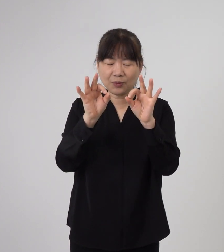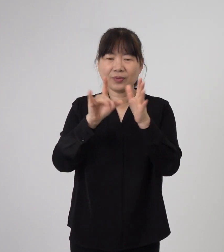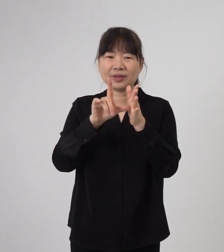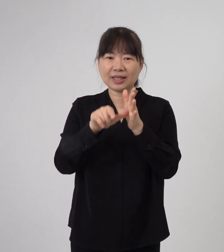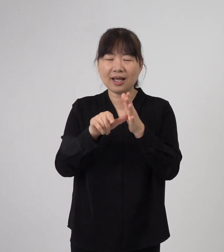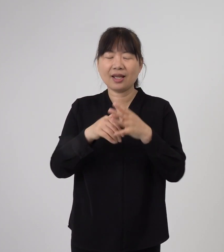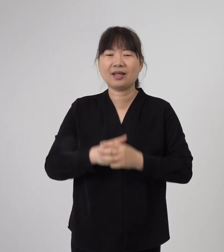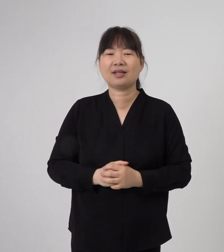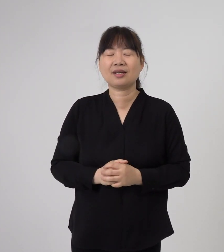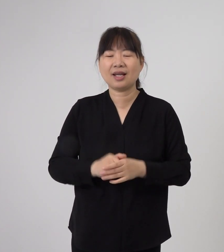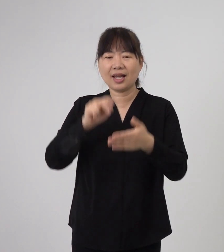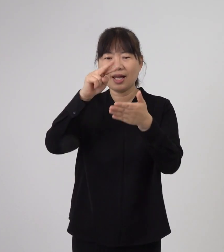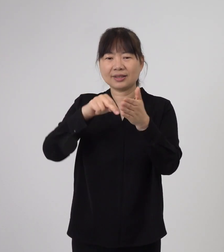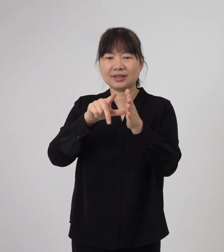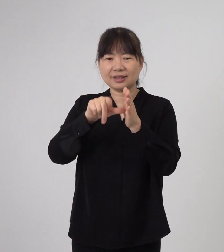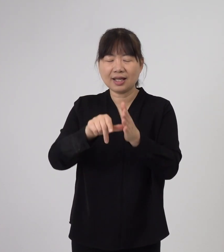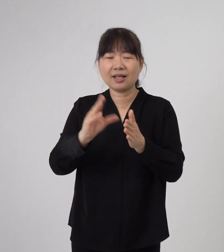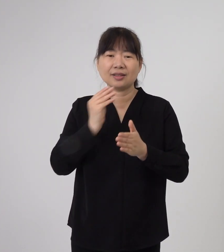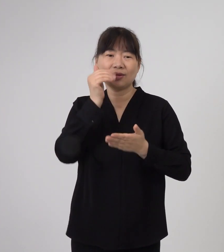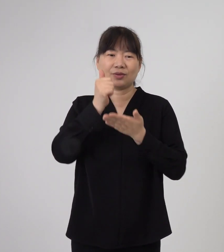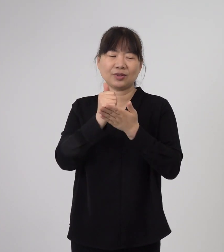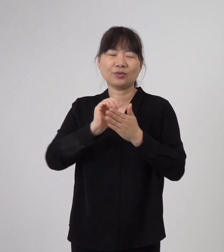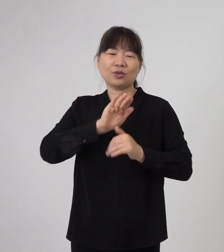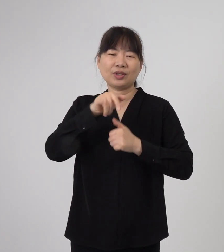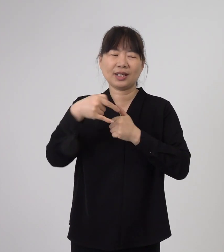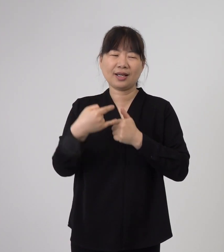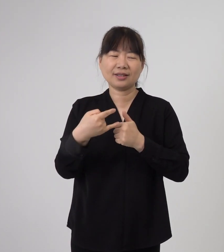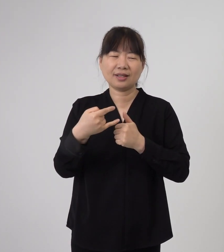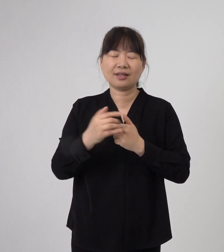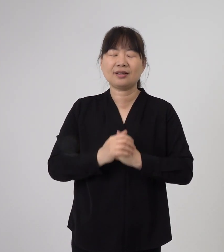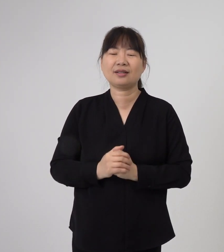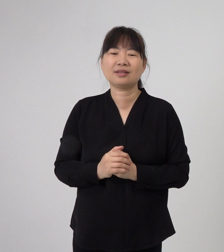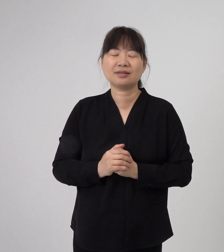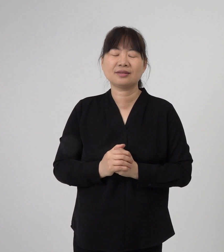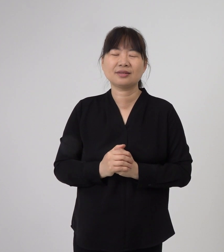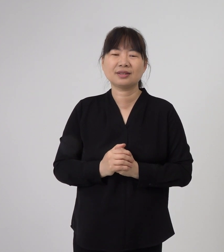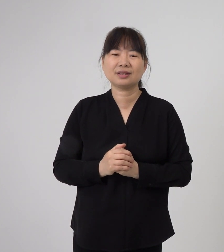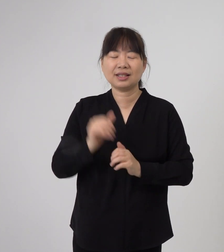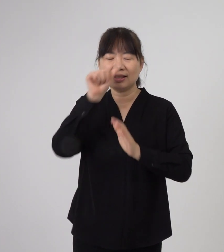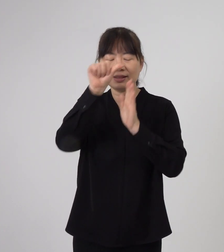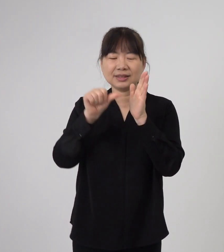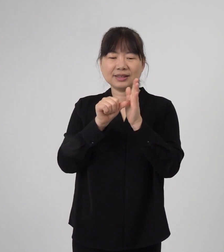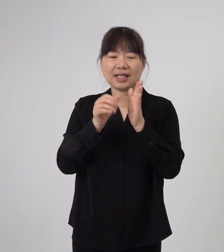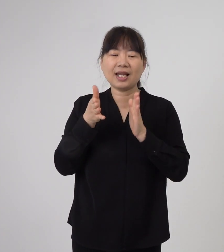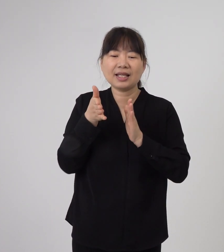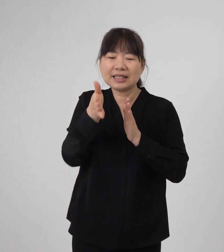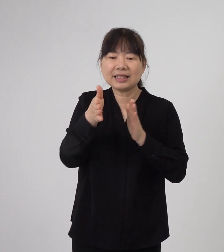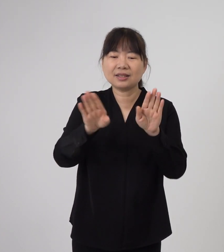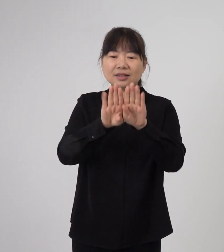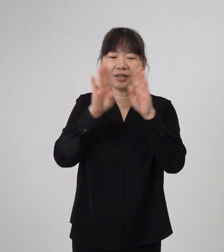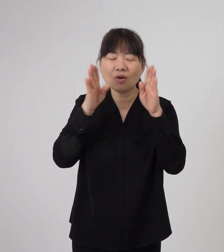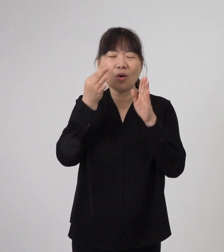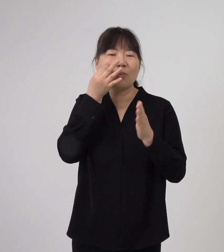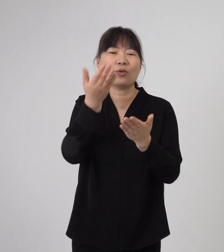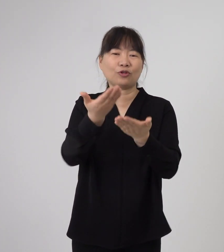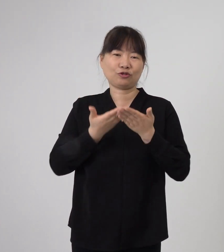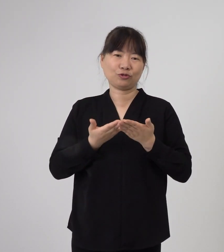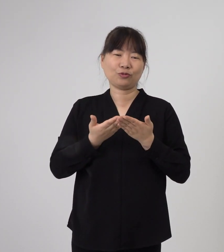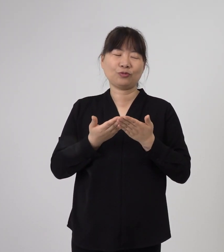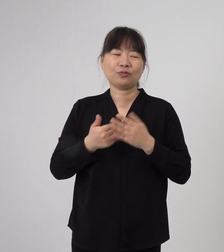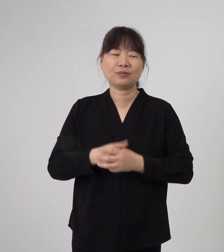가운데, 읽는 가운데 성령께서 우리에게 확 인생의 방향을 열어주세요.